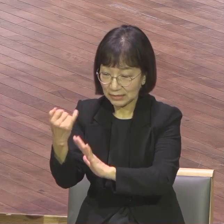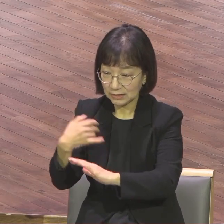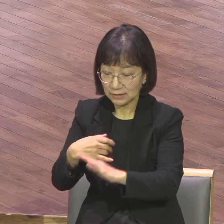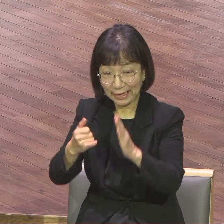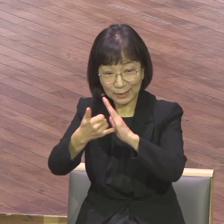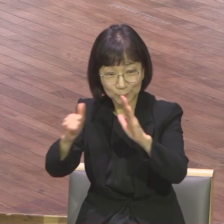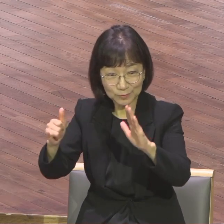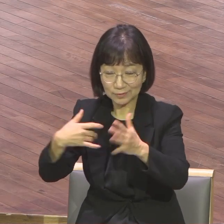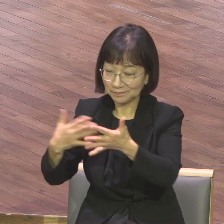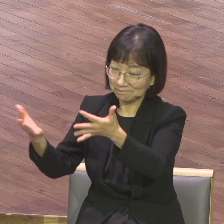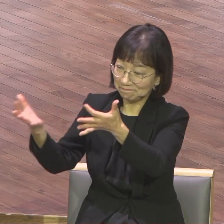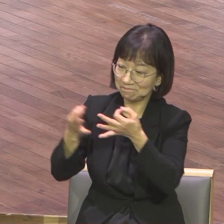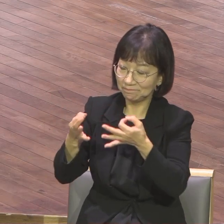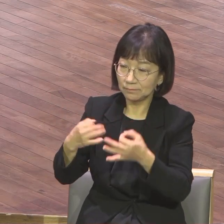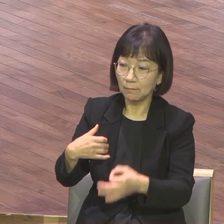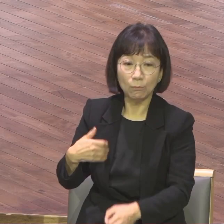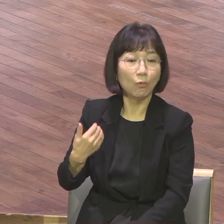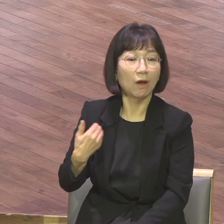여러분 모른다니까요.